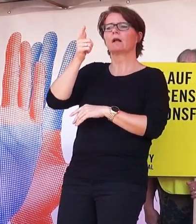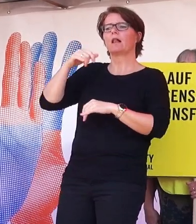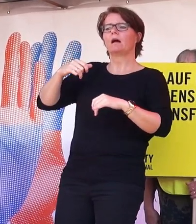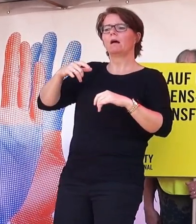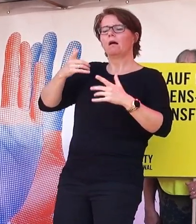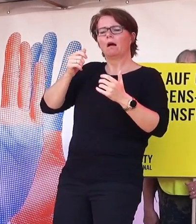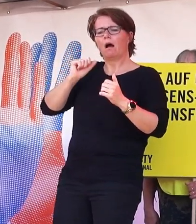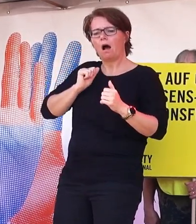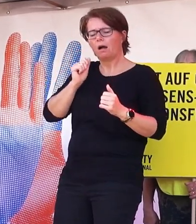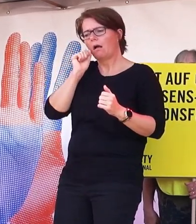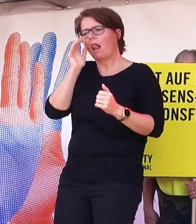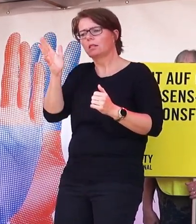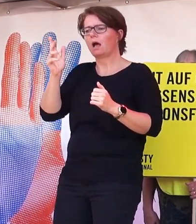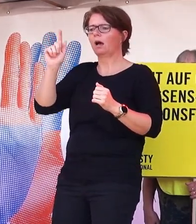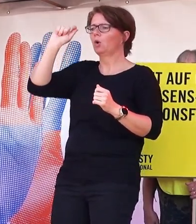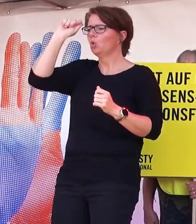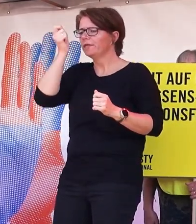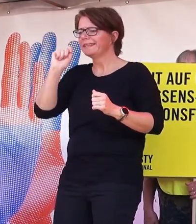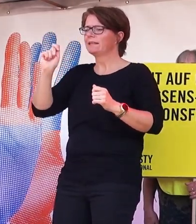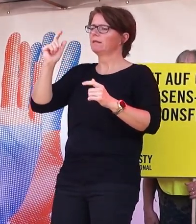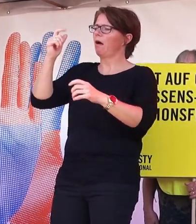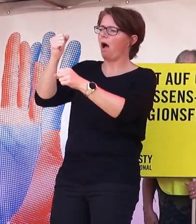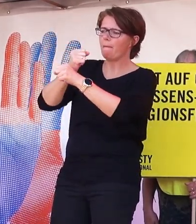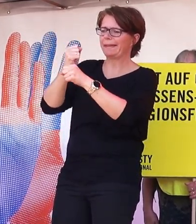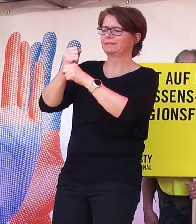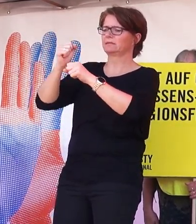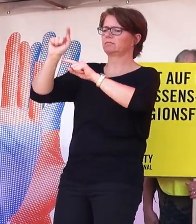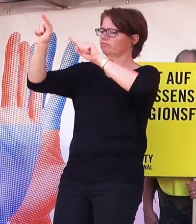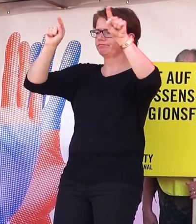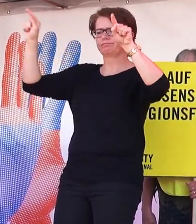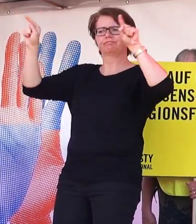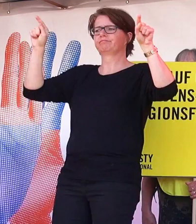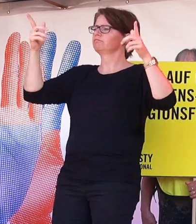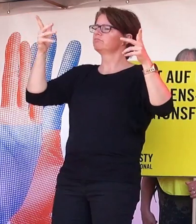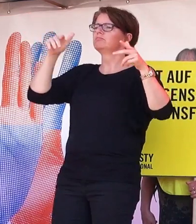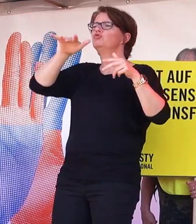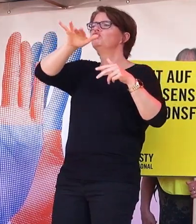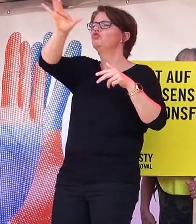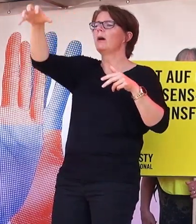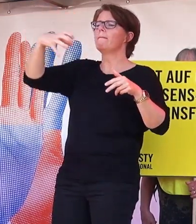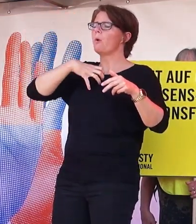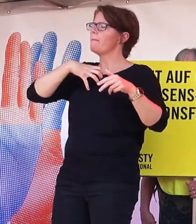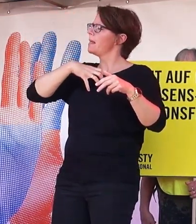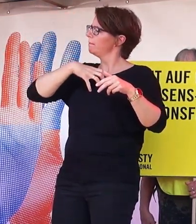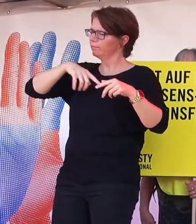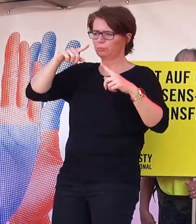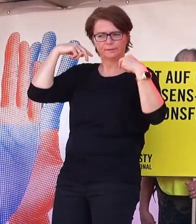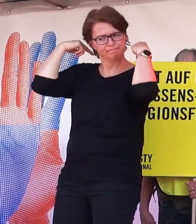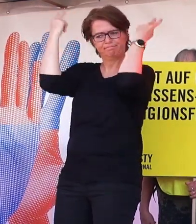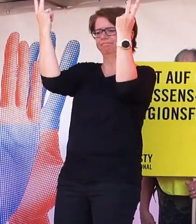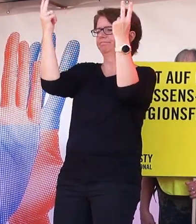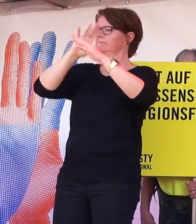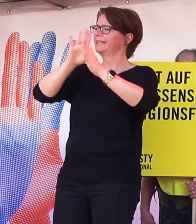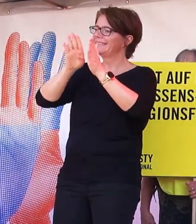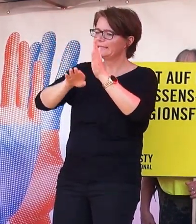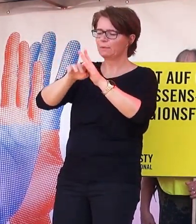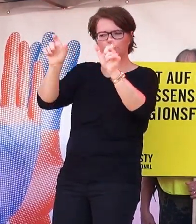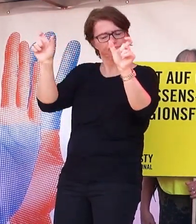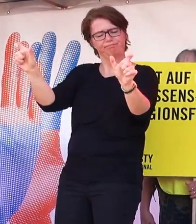hause sich einzusetzen und menschen diskriminierung und ausgrenzung sich gegen diskriminierungen